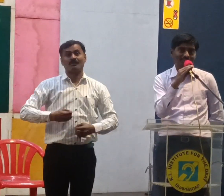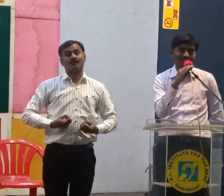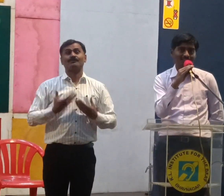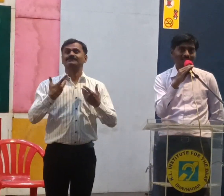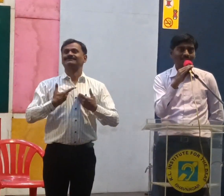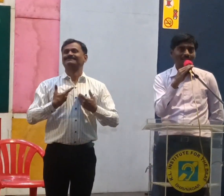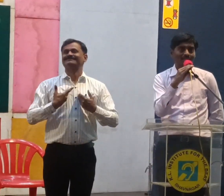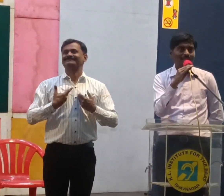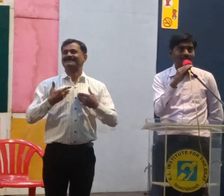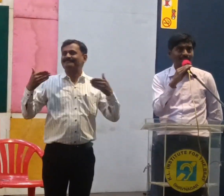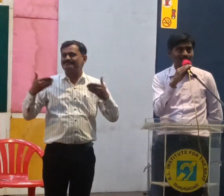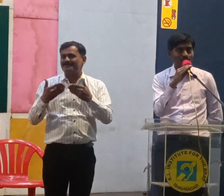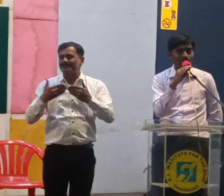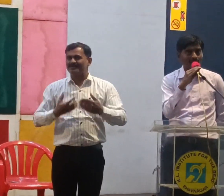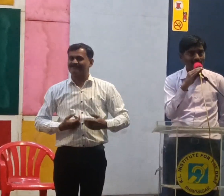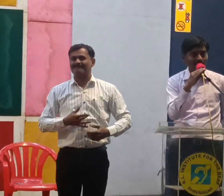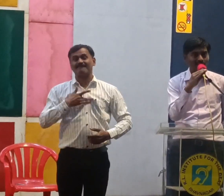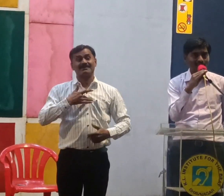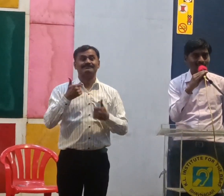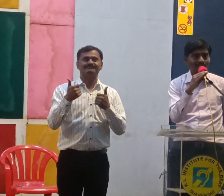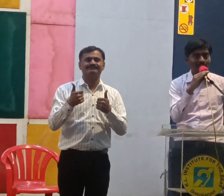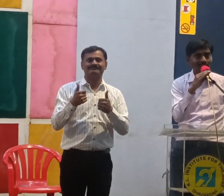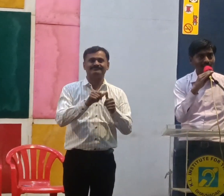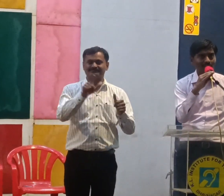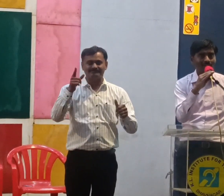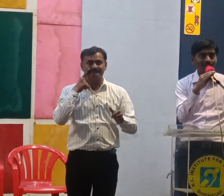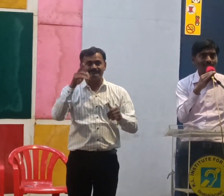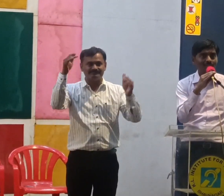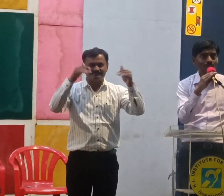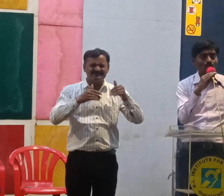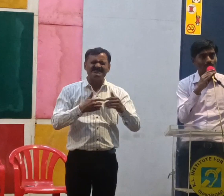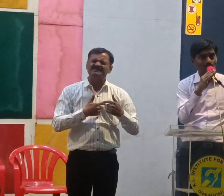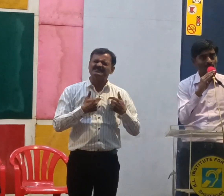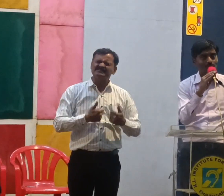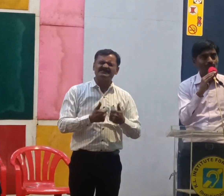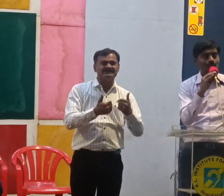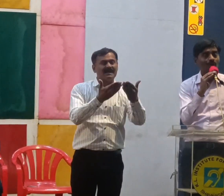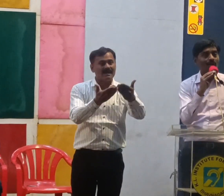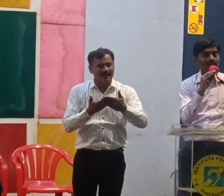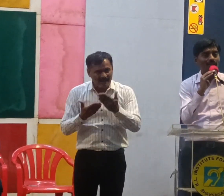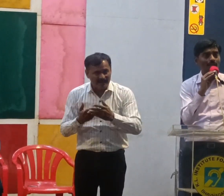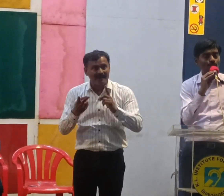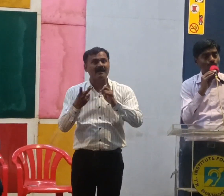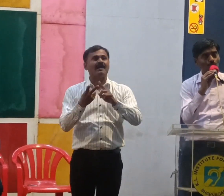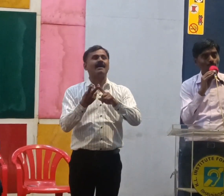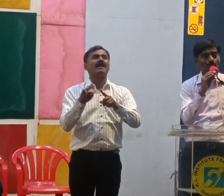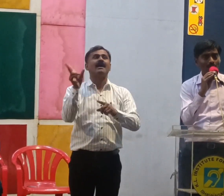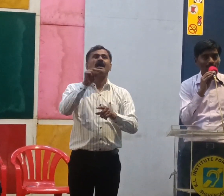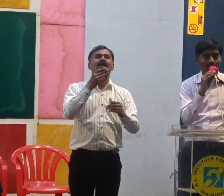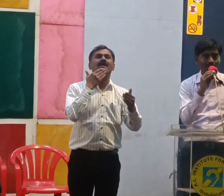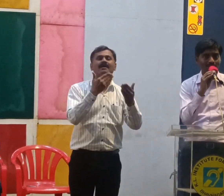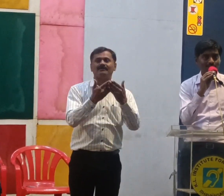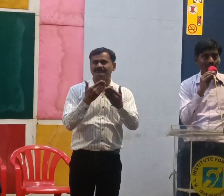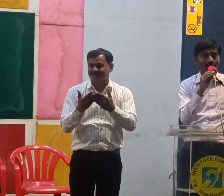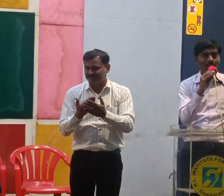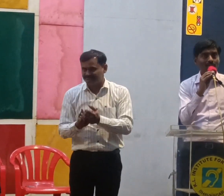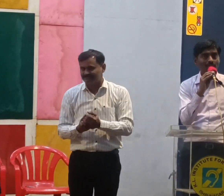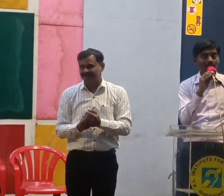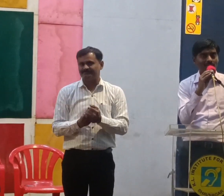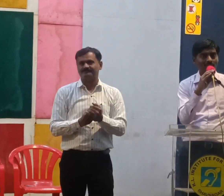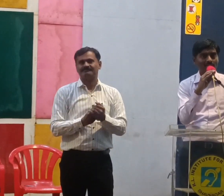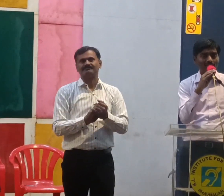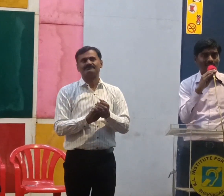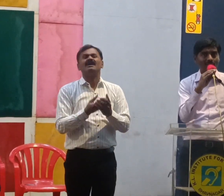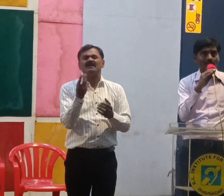બમણો થઈ જશે. એટલે આજે જે કોઈ વાલી આવ્યા છે તેને ખરા હૃદયથી હું આવકારું છું અને એનો ખૂબ ખૂબ આભાર.